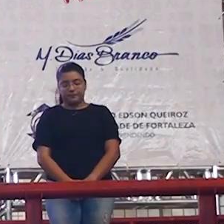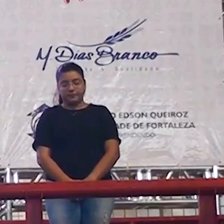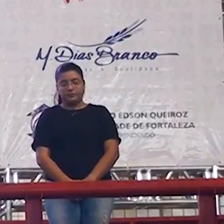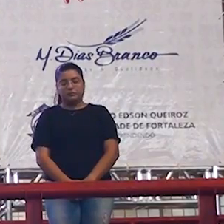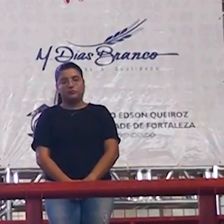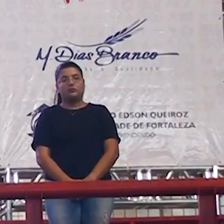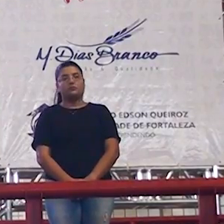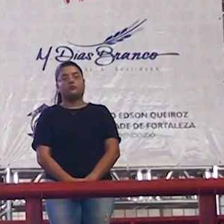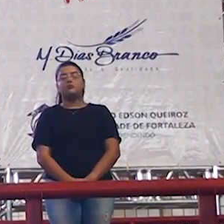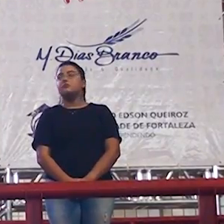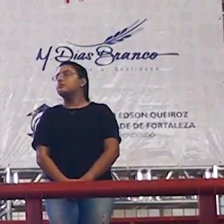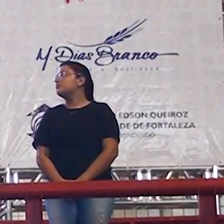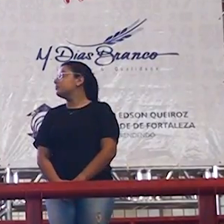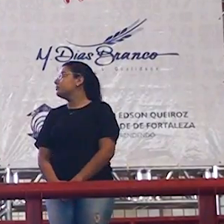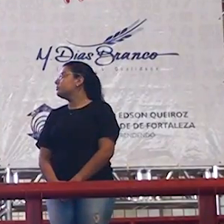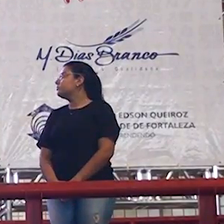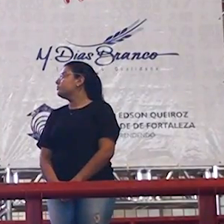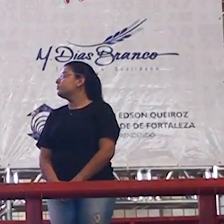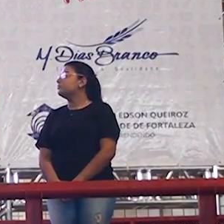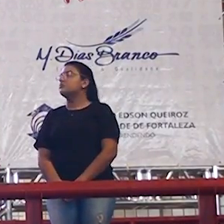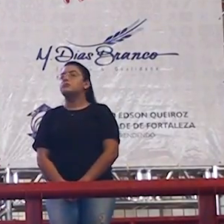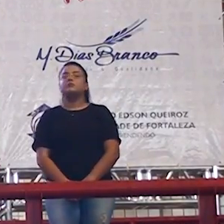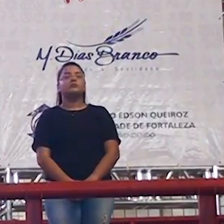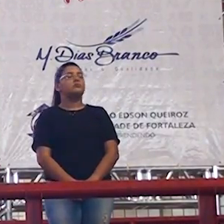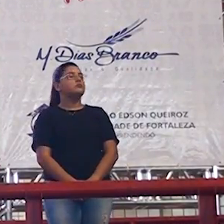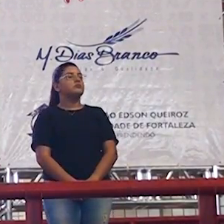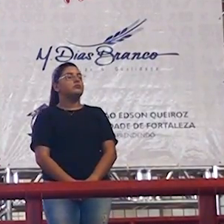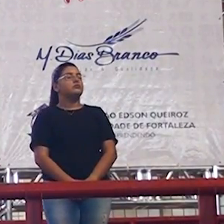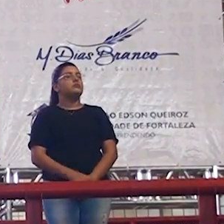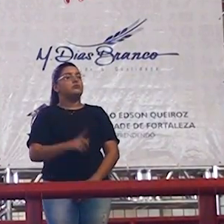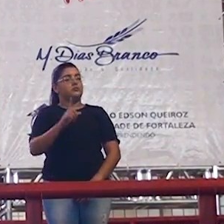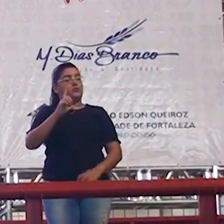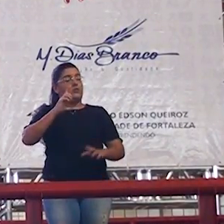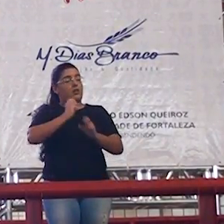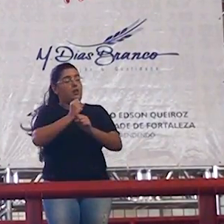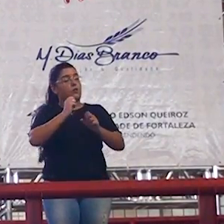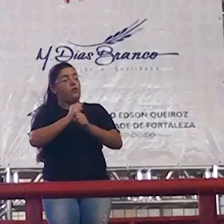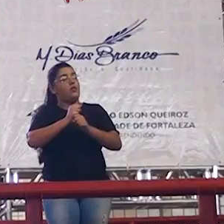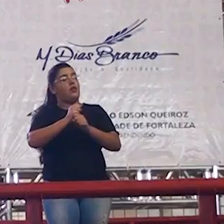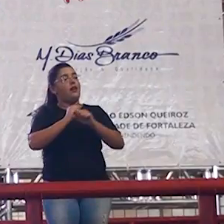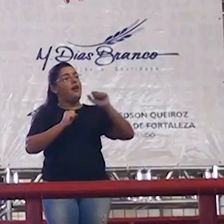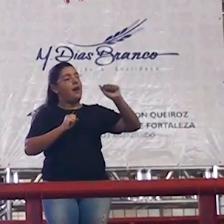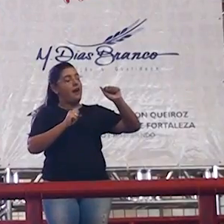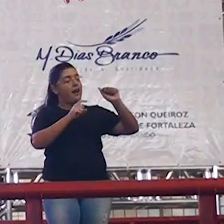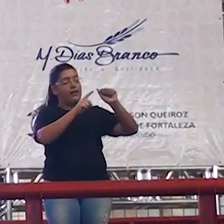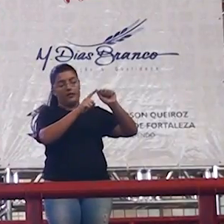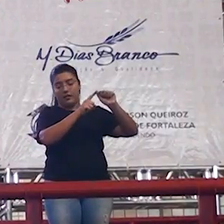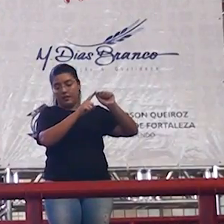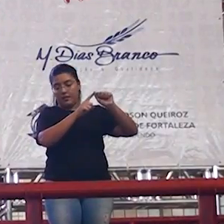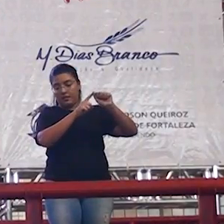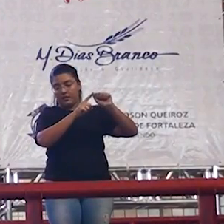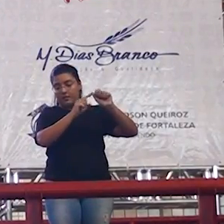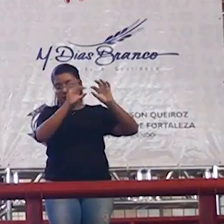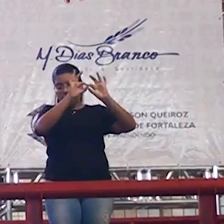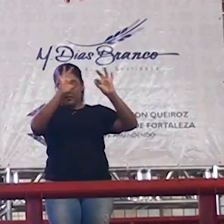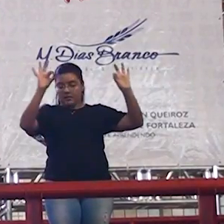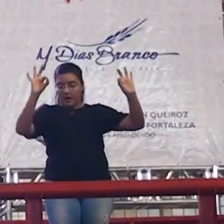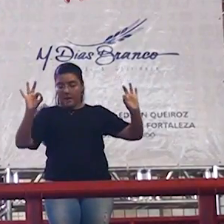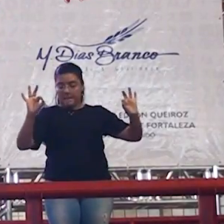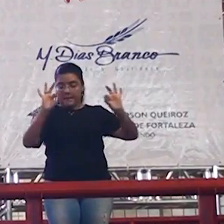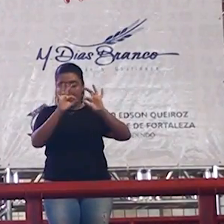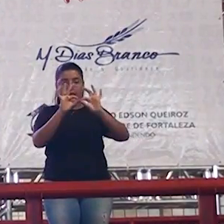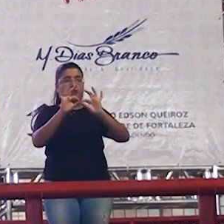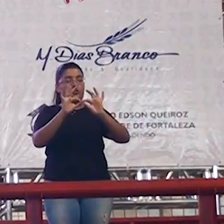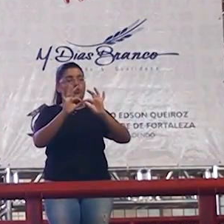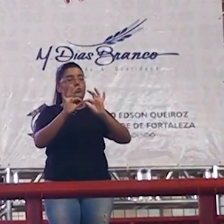Então, de forma bem simples, calculava a área do trapézio, a área do retângulo, e você